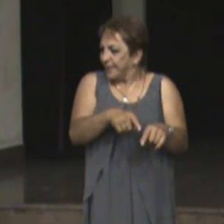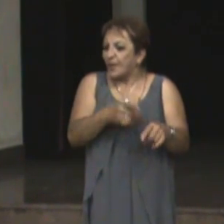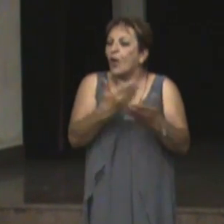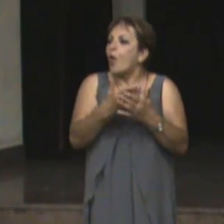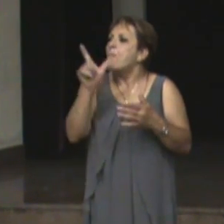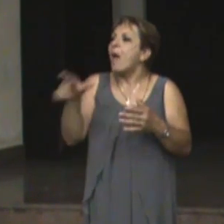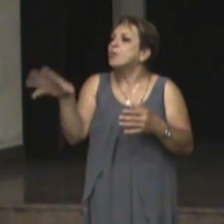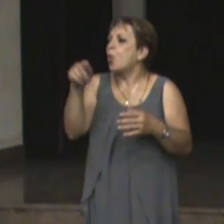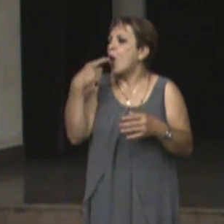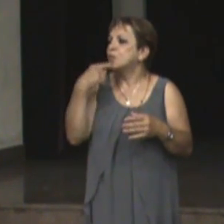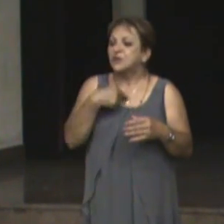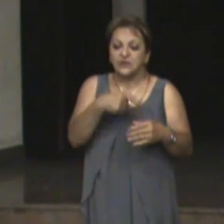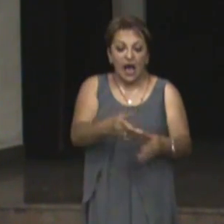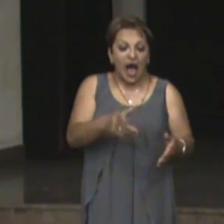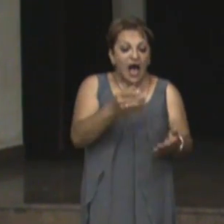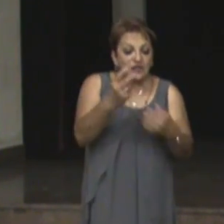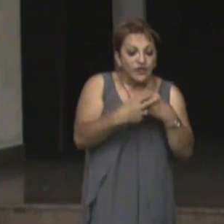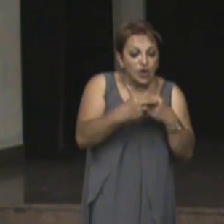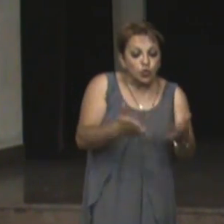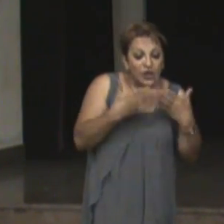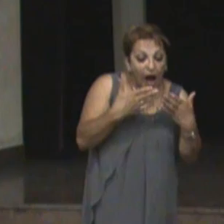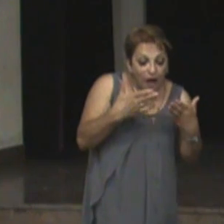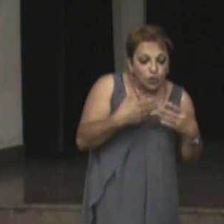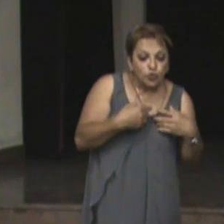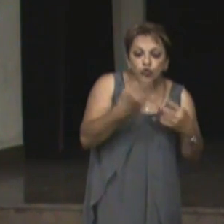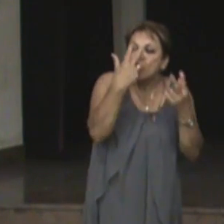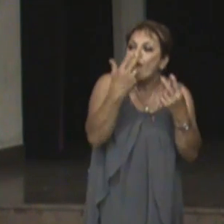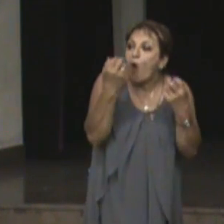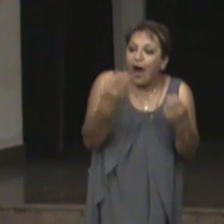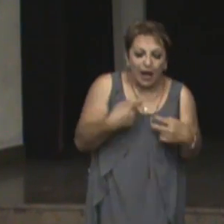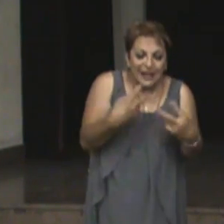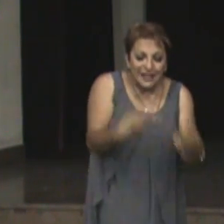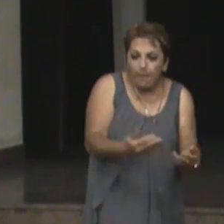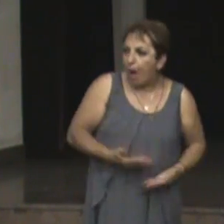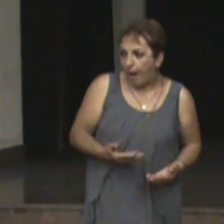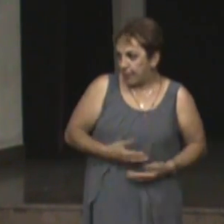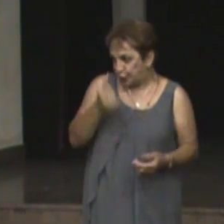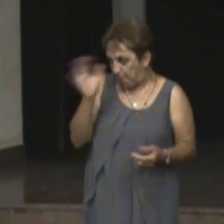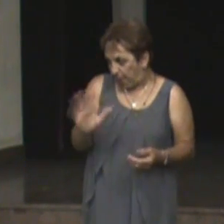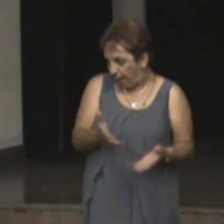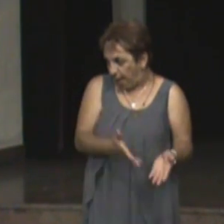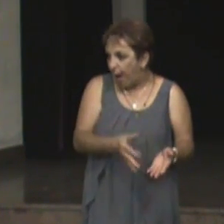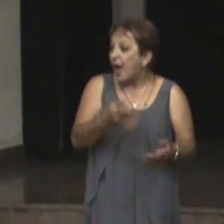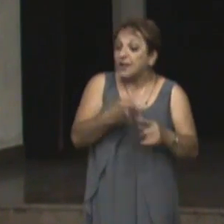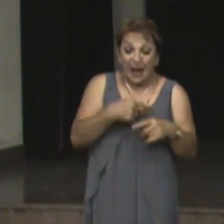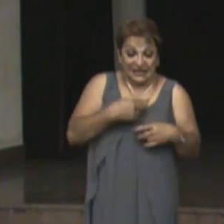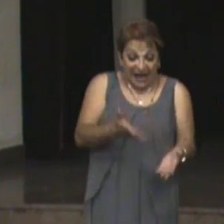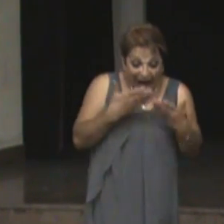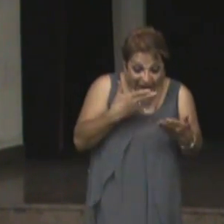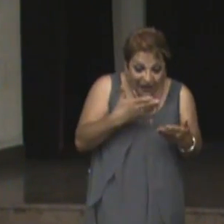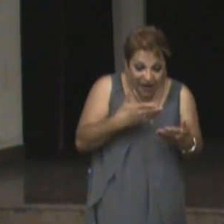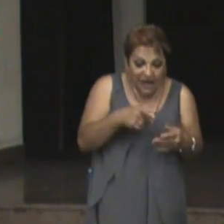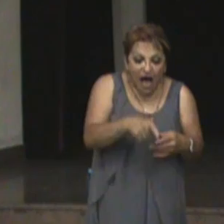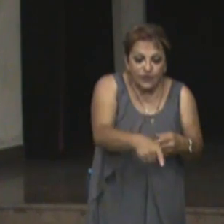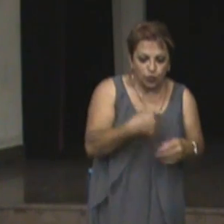կարող կարդալուց հետո սովորականի նման ապրել։ Ամենամեծ եւ ամենակարևոր պատասխանատվություն է ստեղ։ Չէ՞ որ